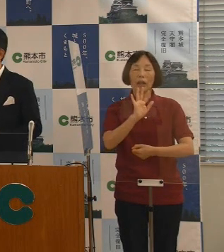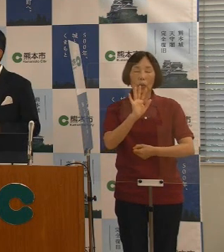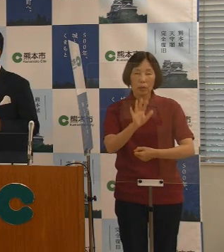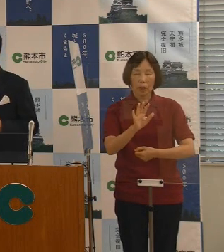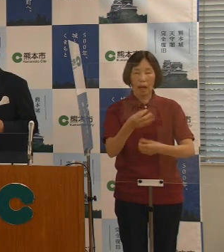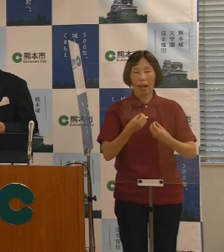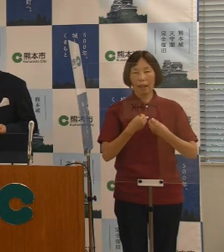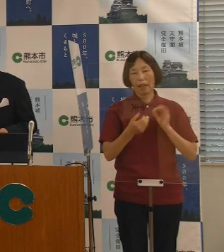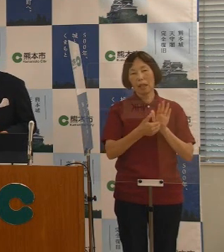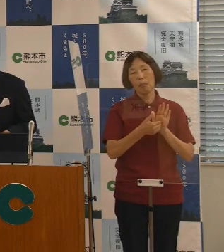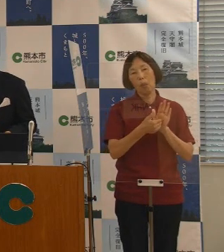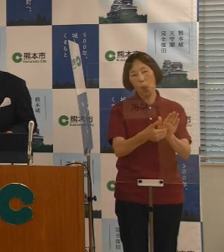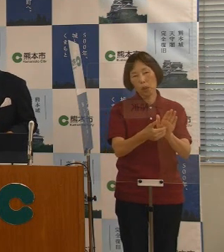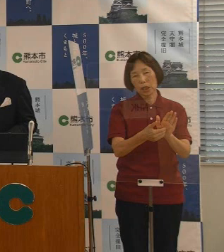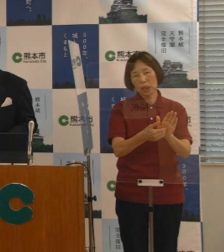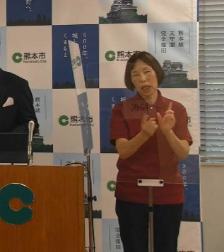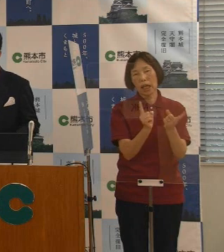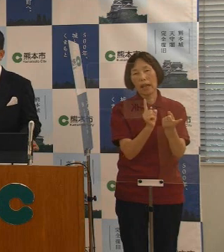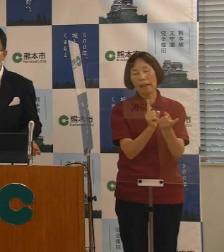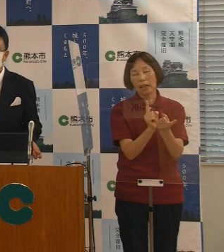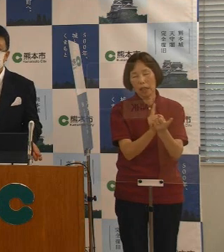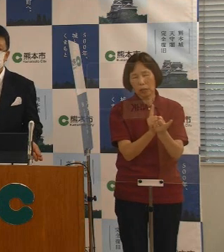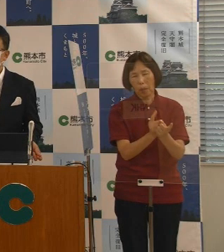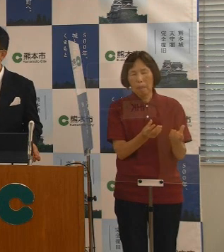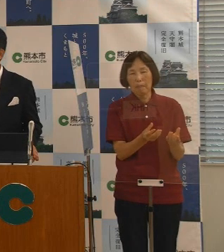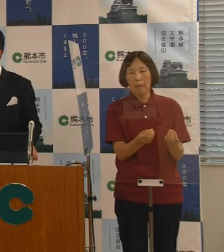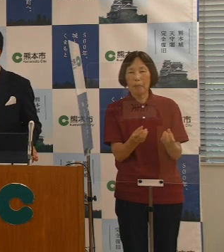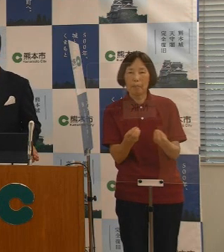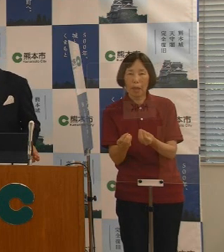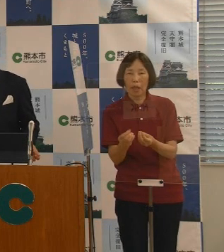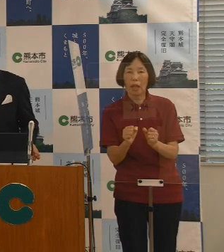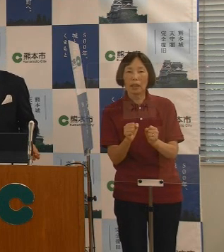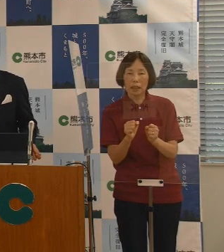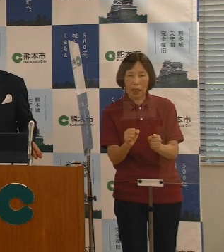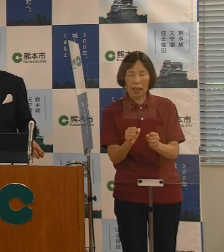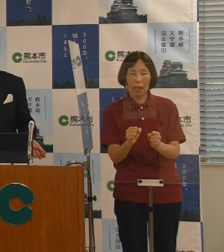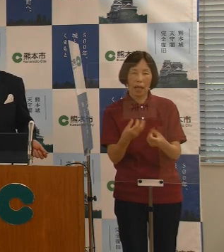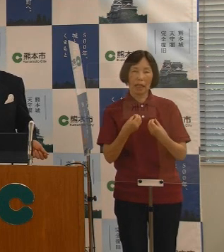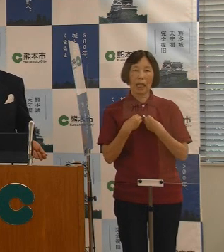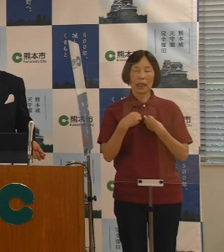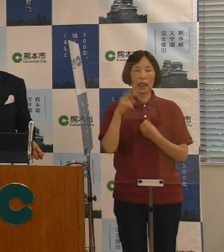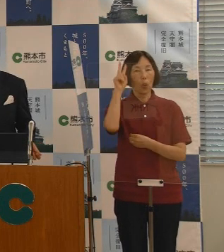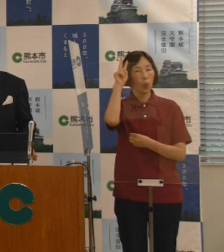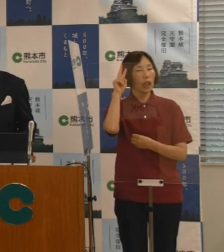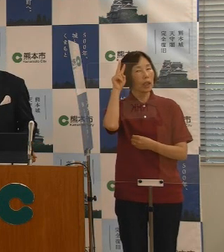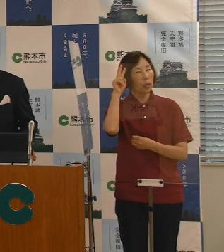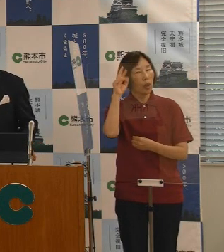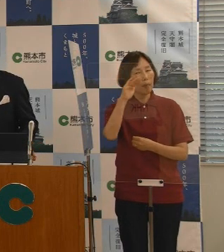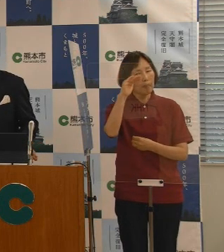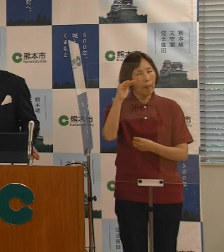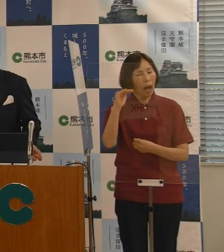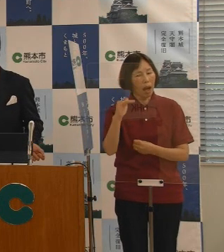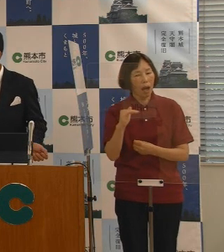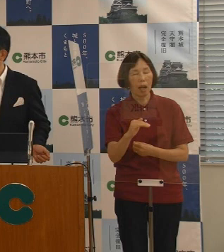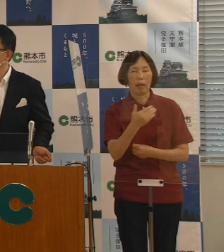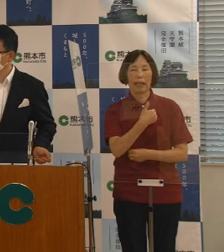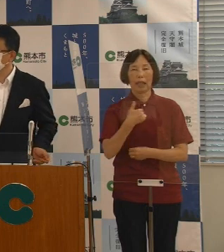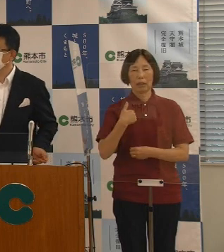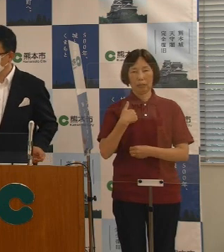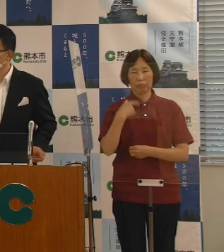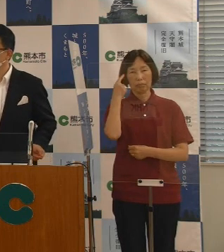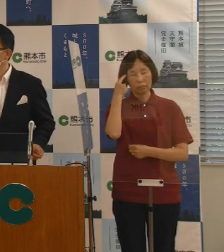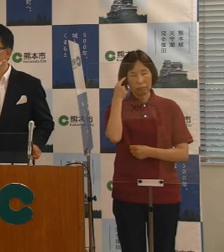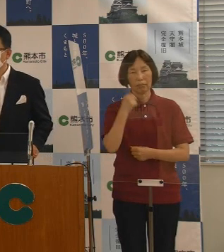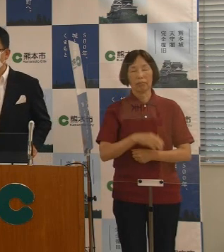防止の対策を徹底していただくことでですね、リスクは感染のリスクは非常に下がっていくんではないかなというふうに考